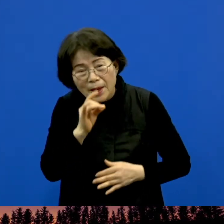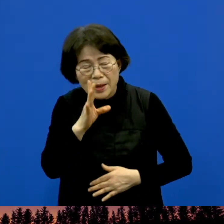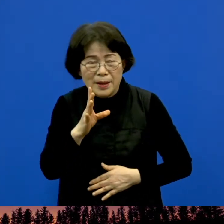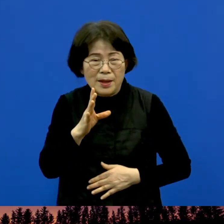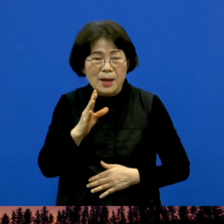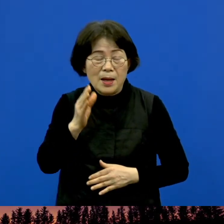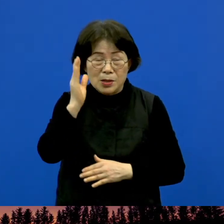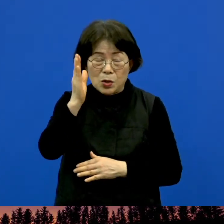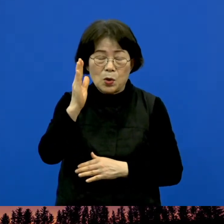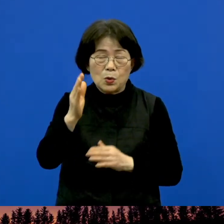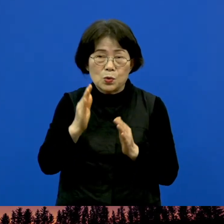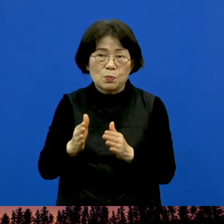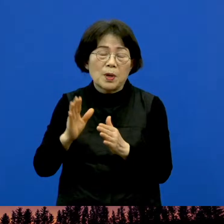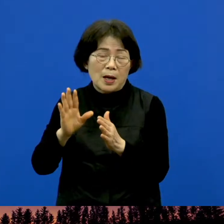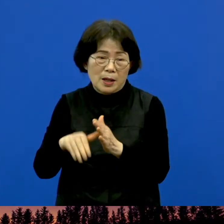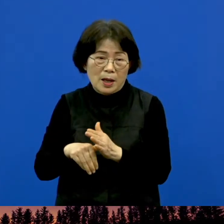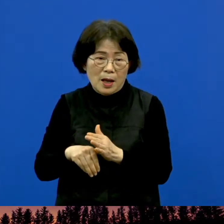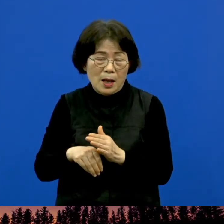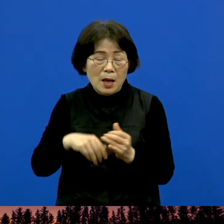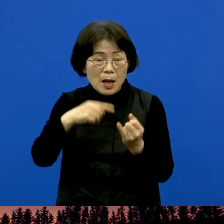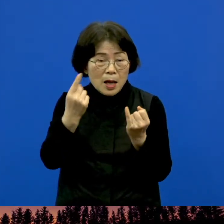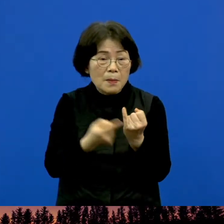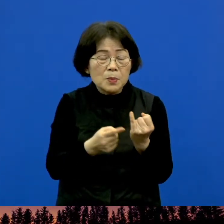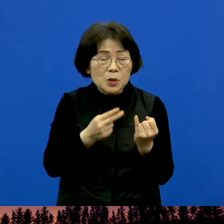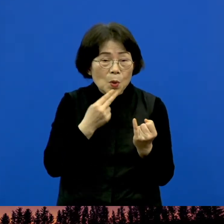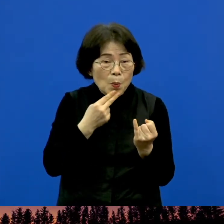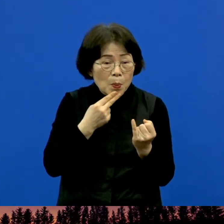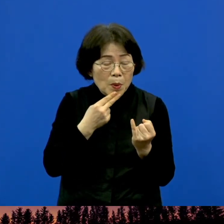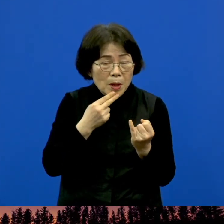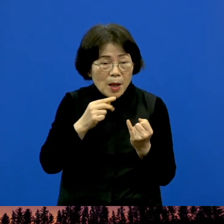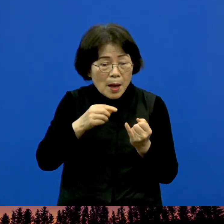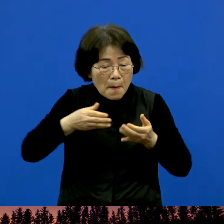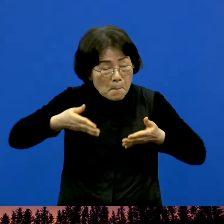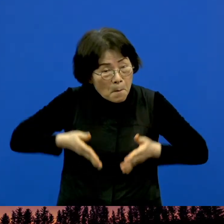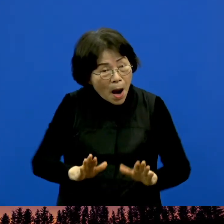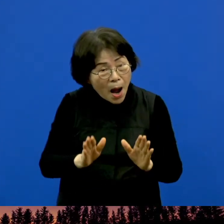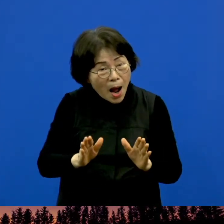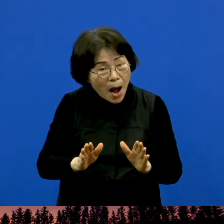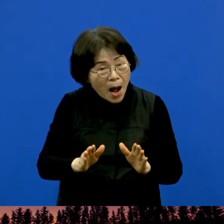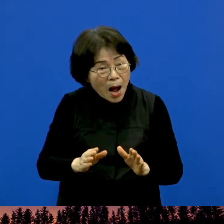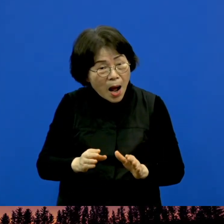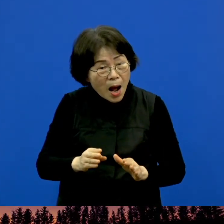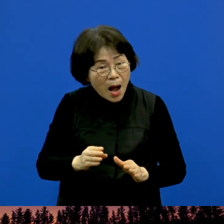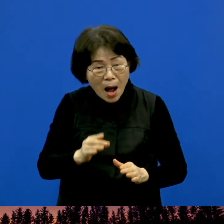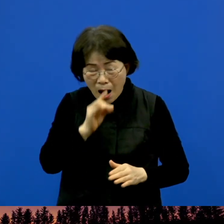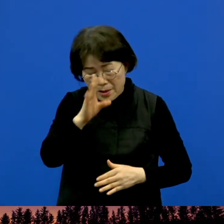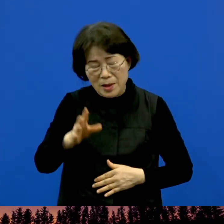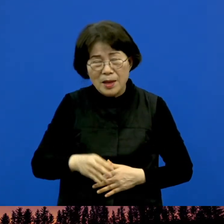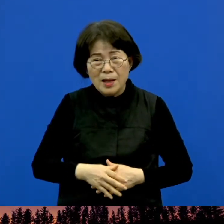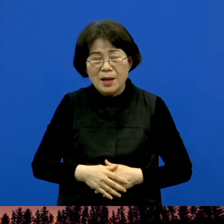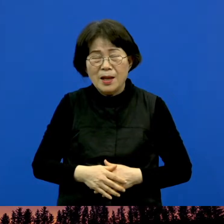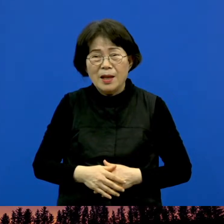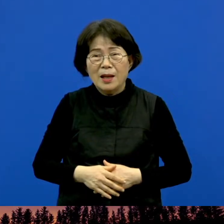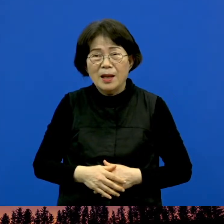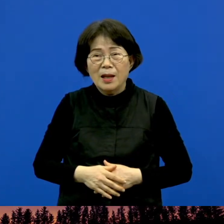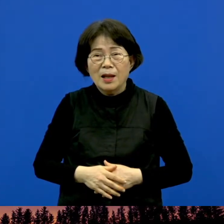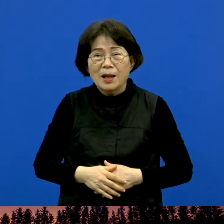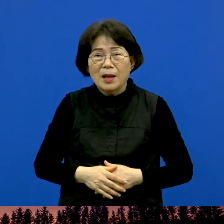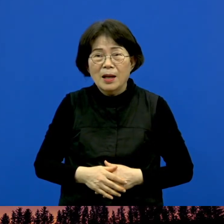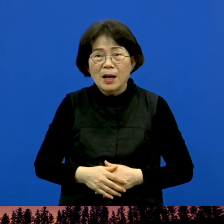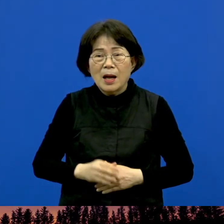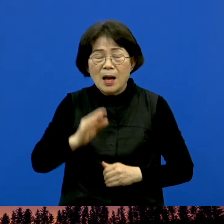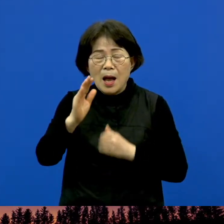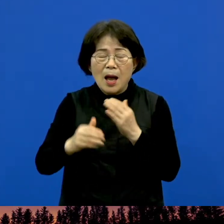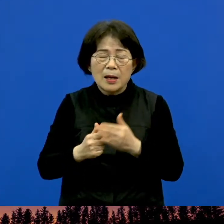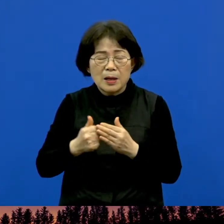여러분, 임신을 안 했는데 어떻게 애를 낳았겠어요? 용을 선다고 나옵니까? 안 되는 거예요. 부어주심이 있어야